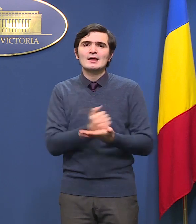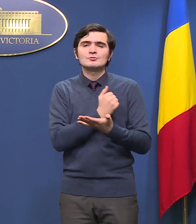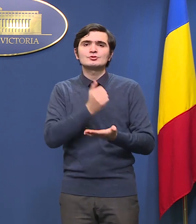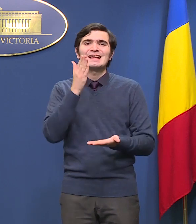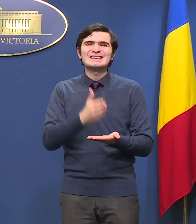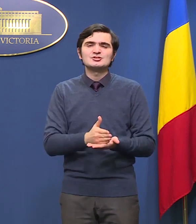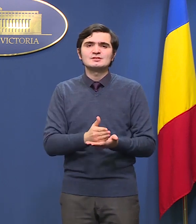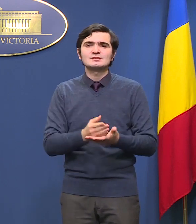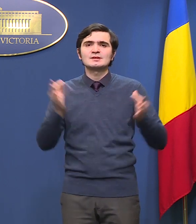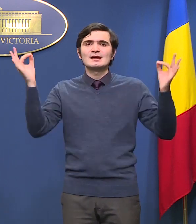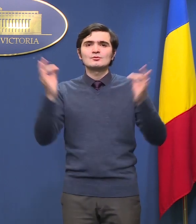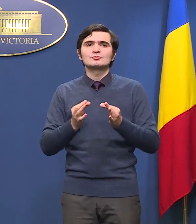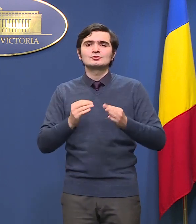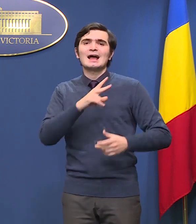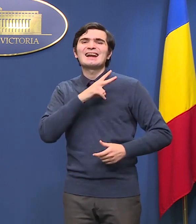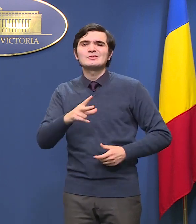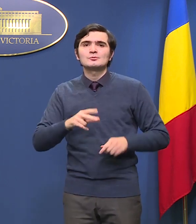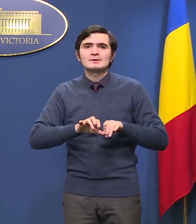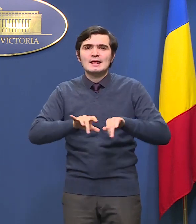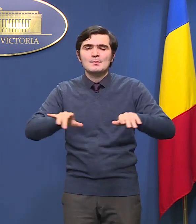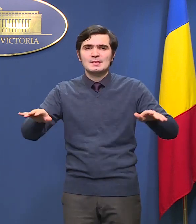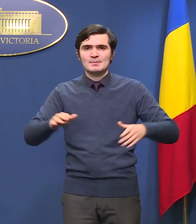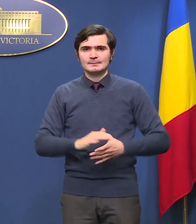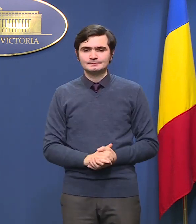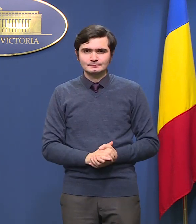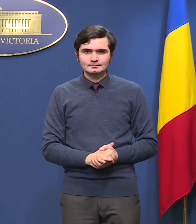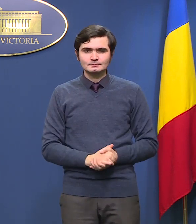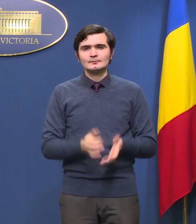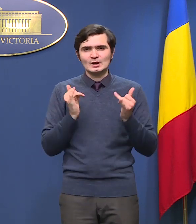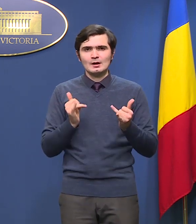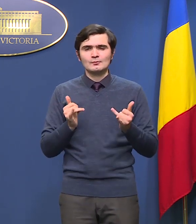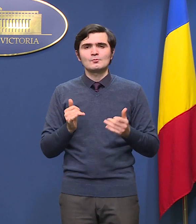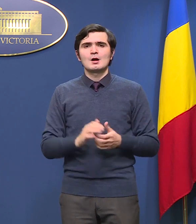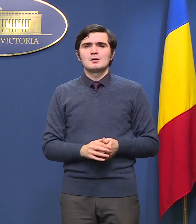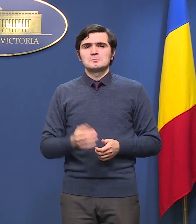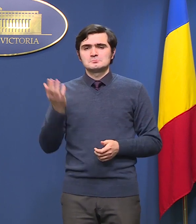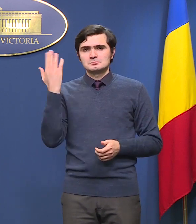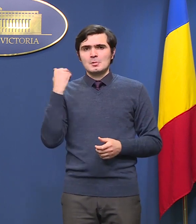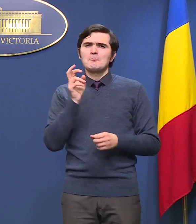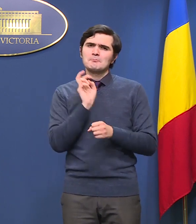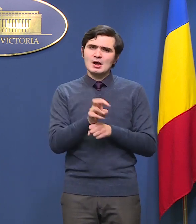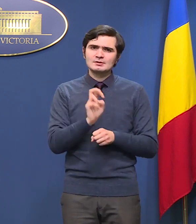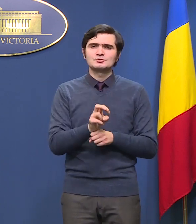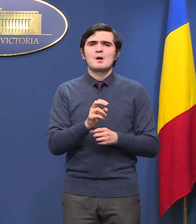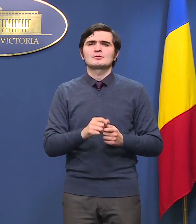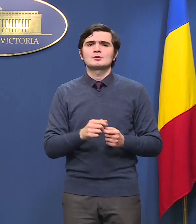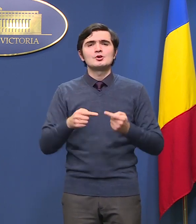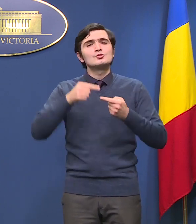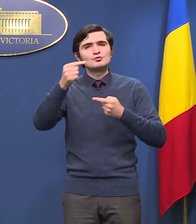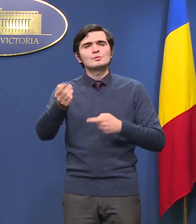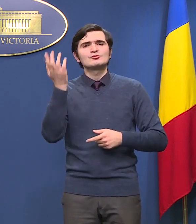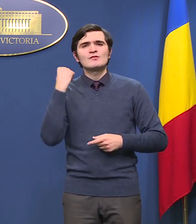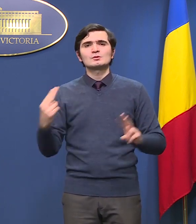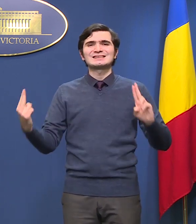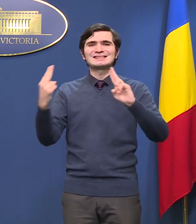epidemiei. De asemenea, este în curs, am participat după reuniunea